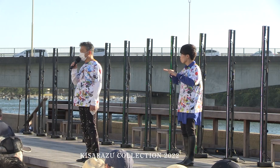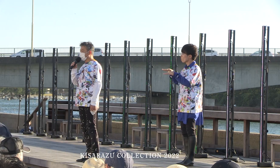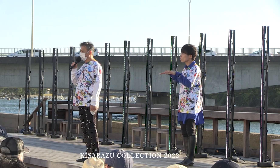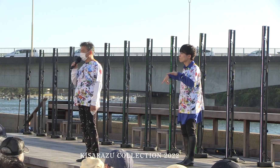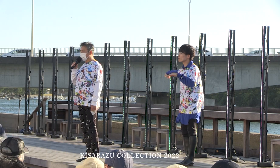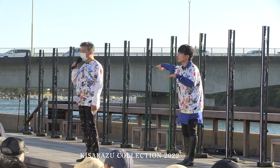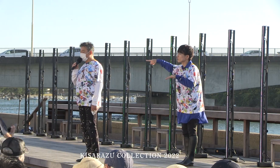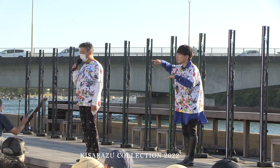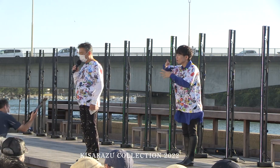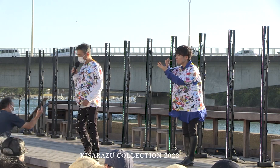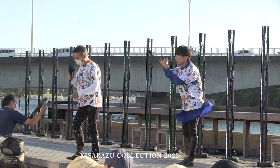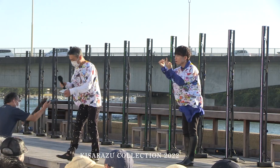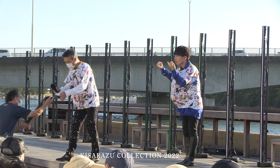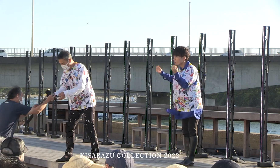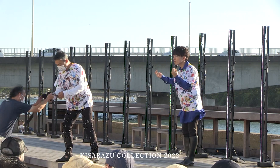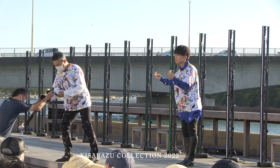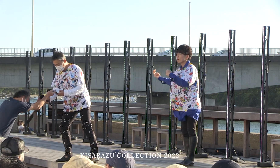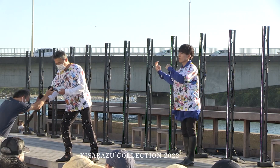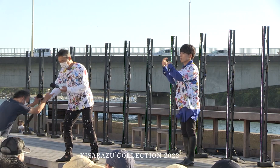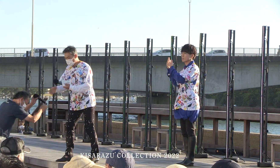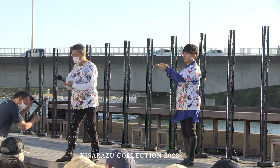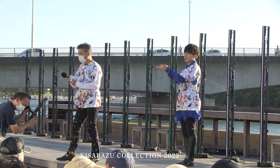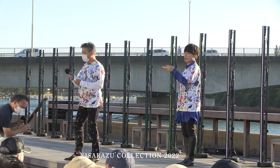く参加をしていただい